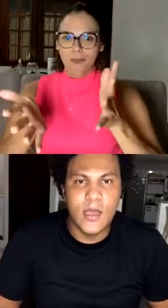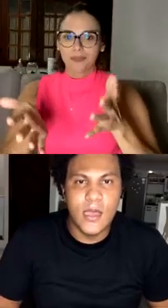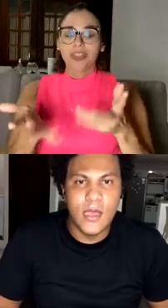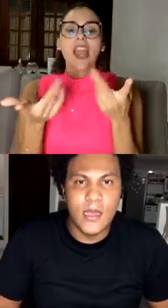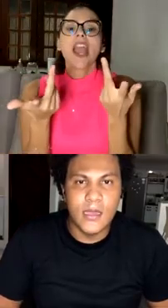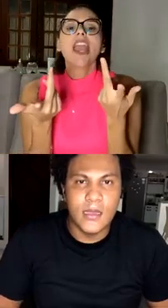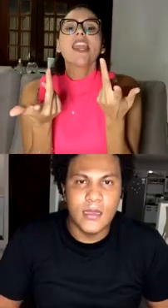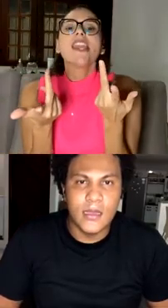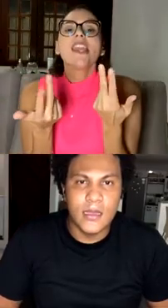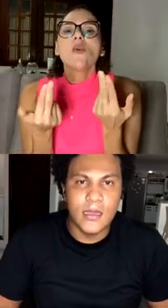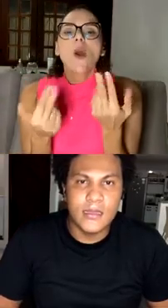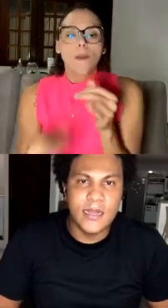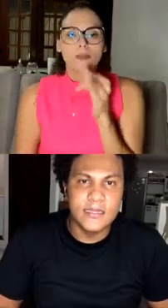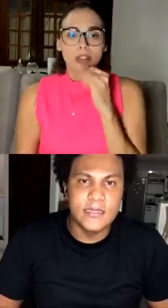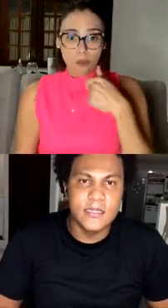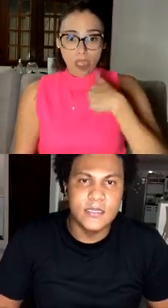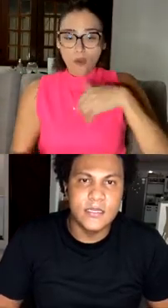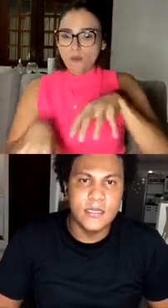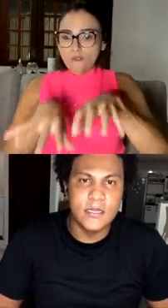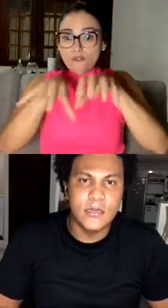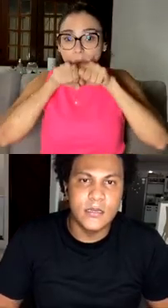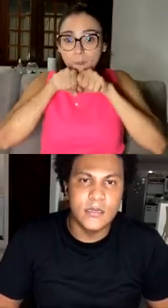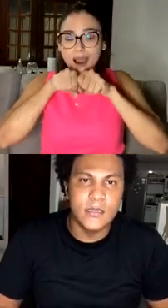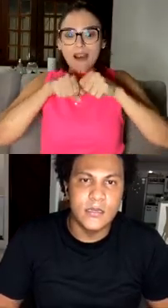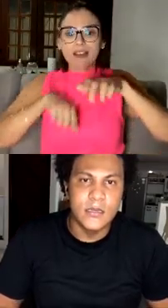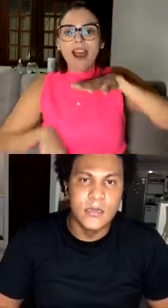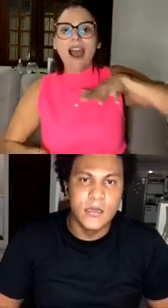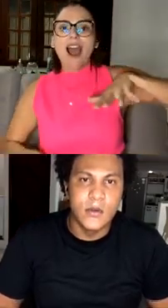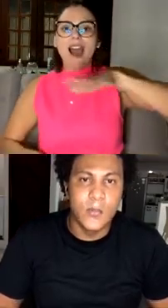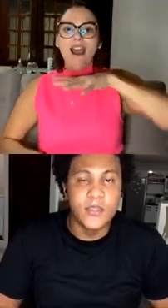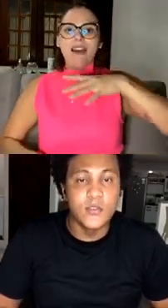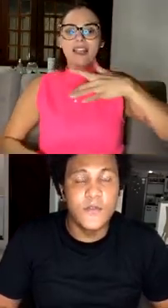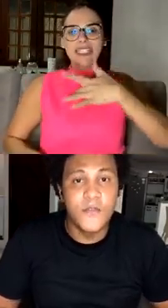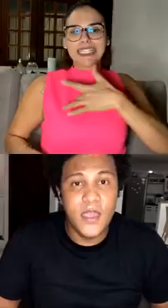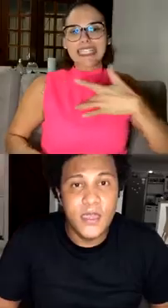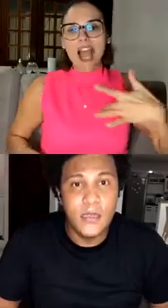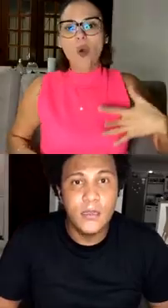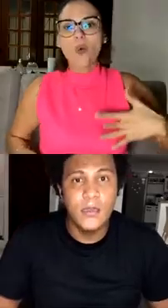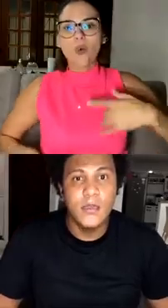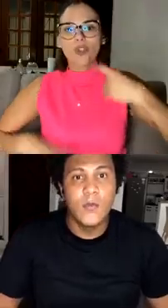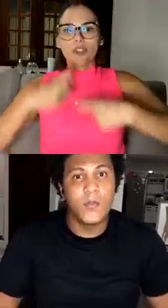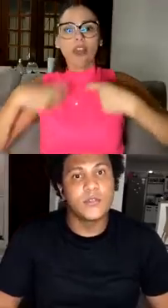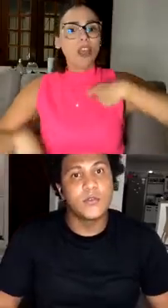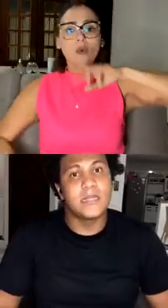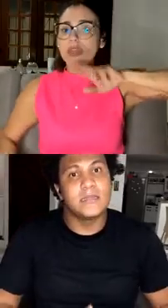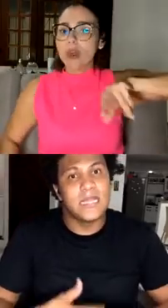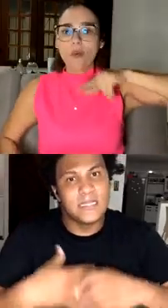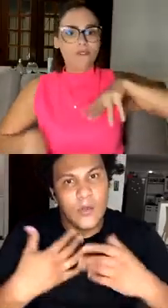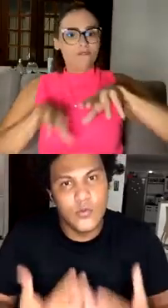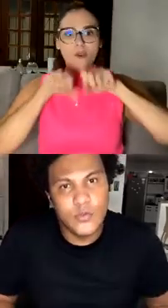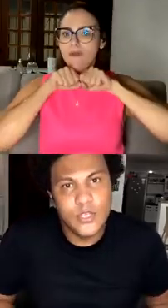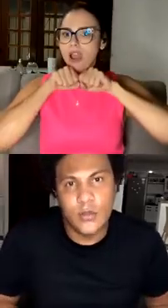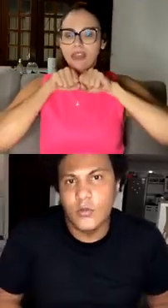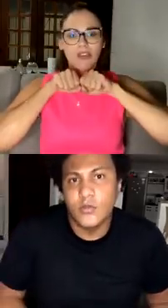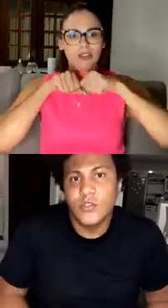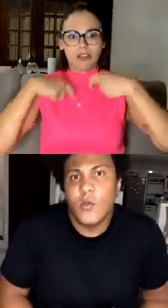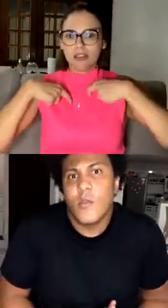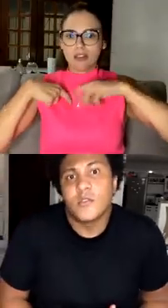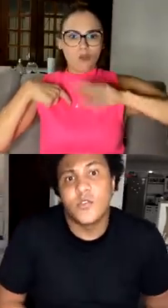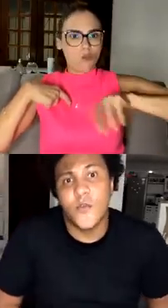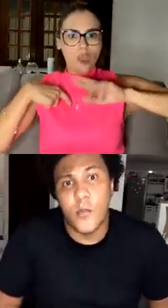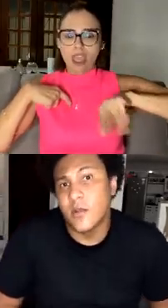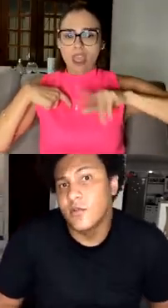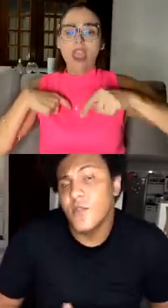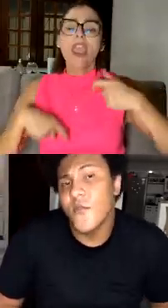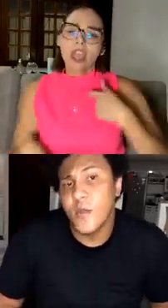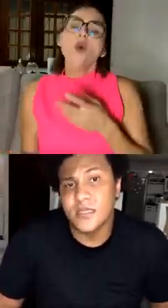Então, é interessante que uma pessoa venha, uma pessoa da saúde, como eu não